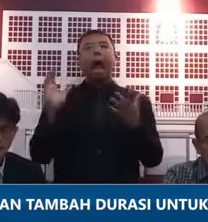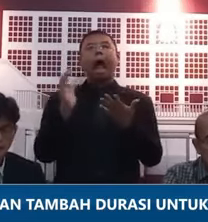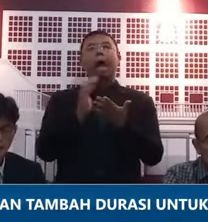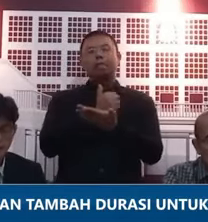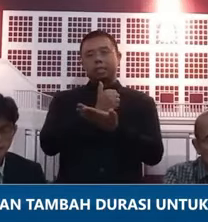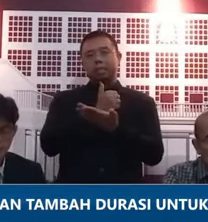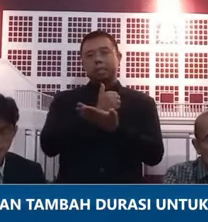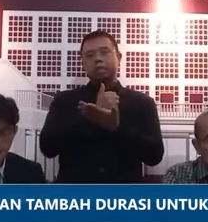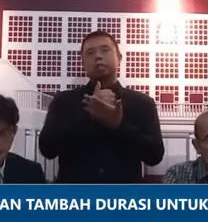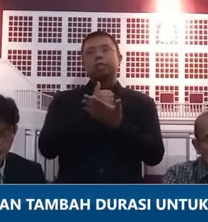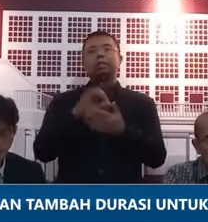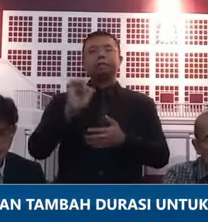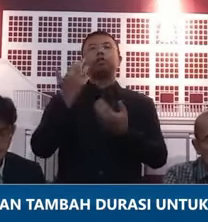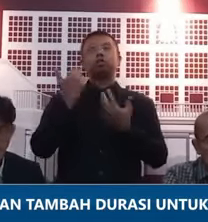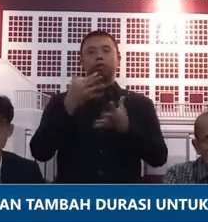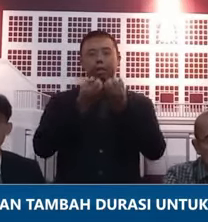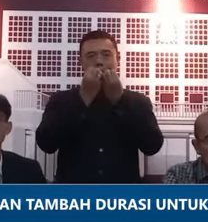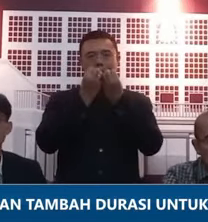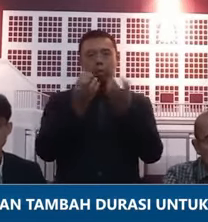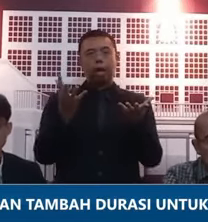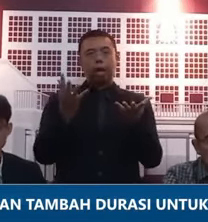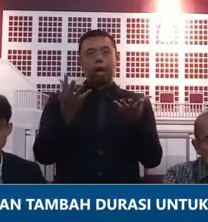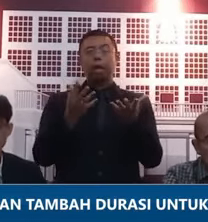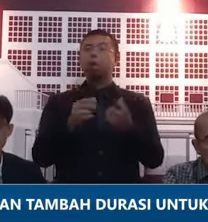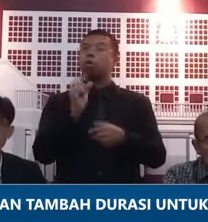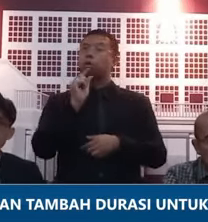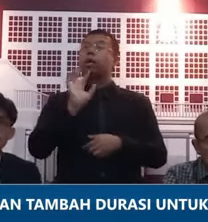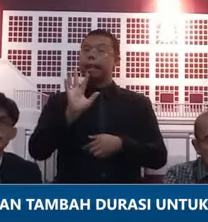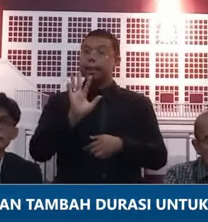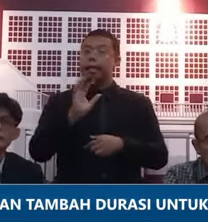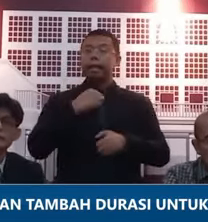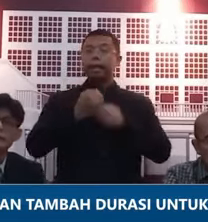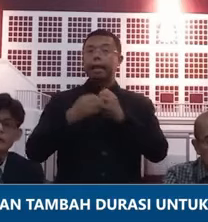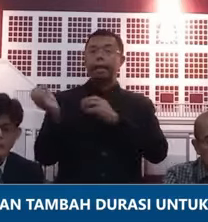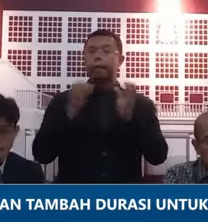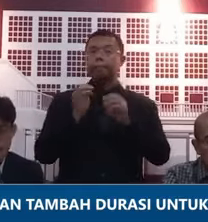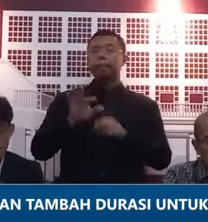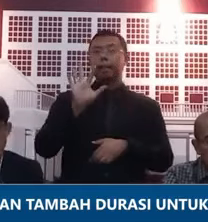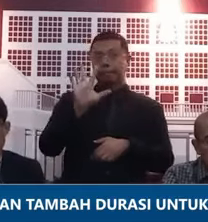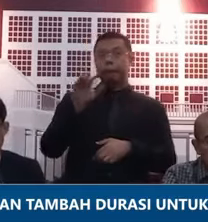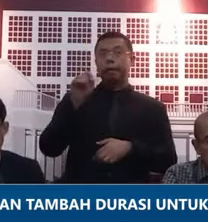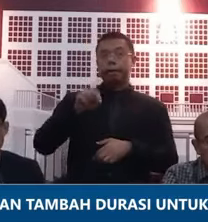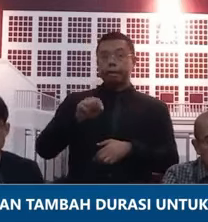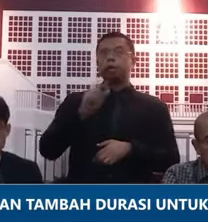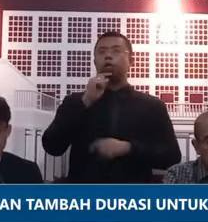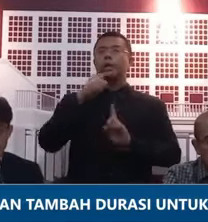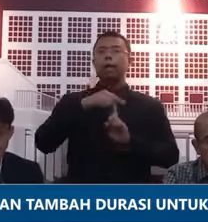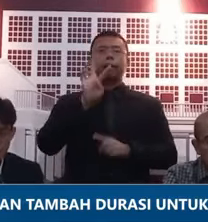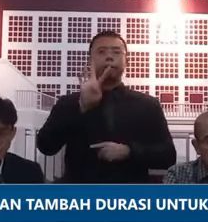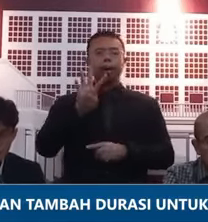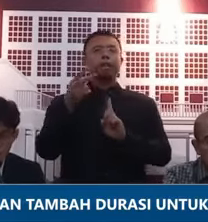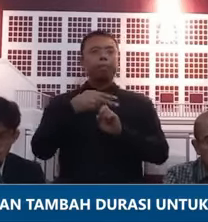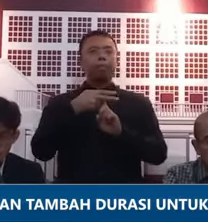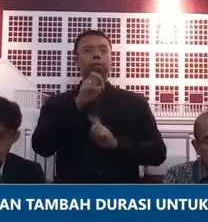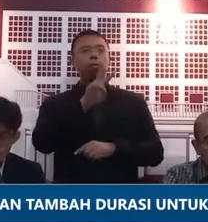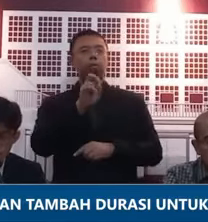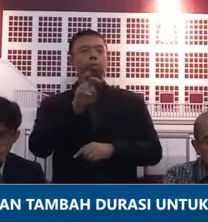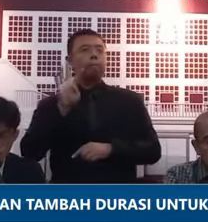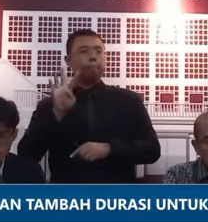hasil-hasilnya itu sebagaimana yang kami sampaikan. Untuk nanti pelaksanaan debat kelima pada tanggal 4 Februari